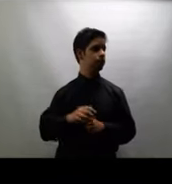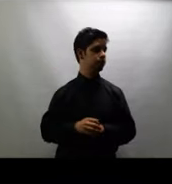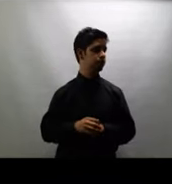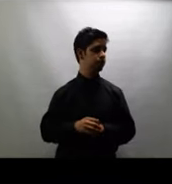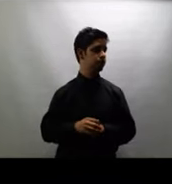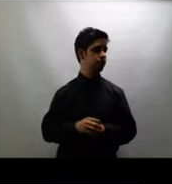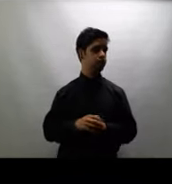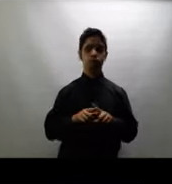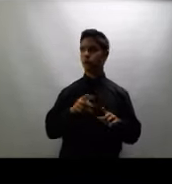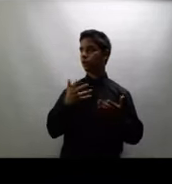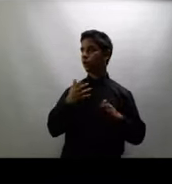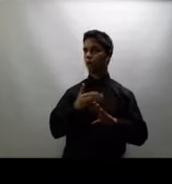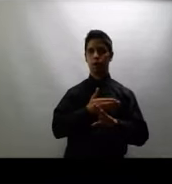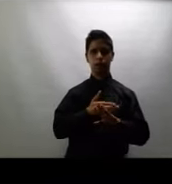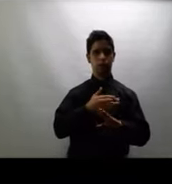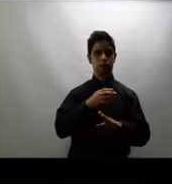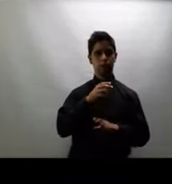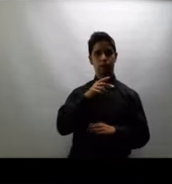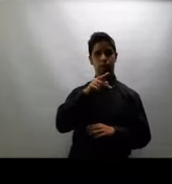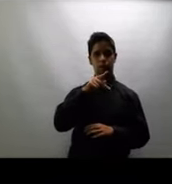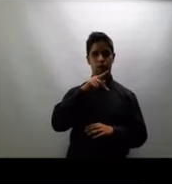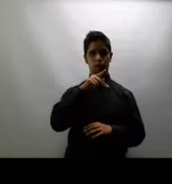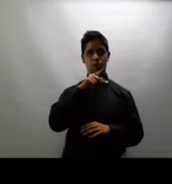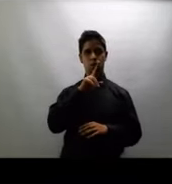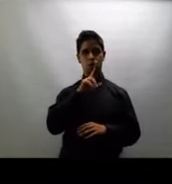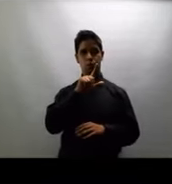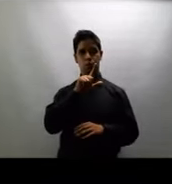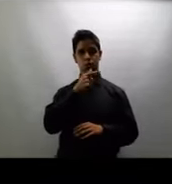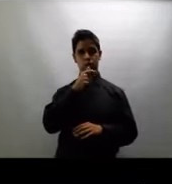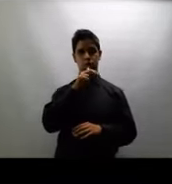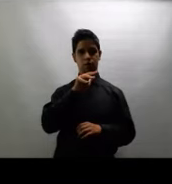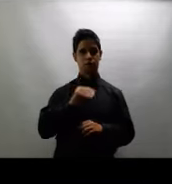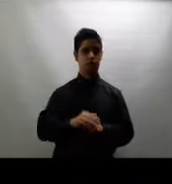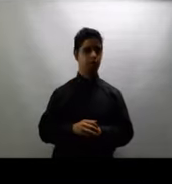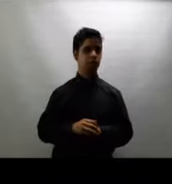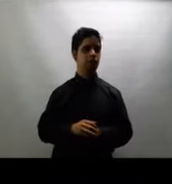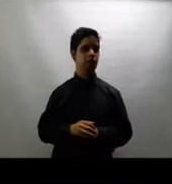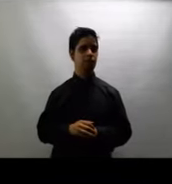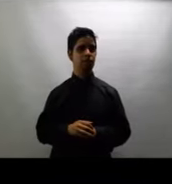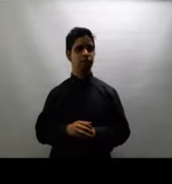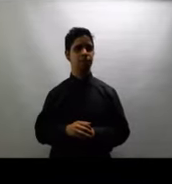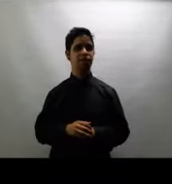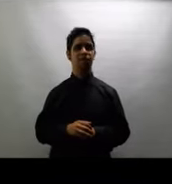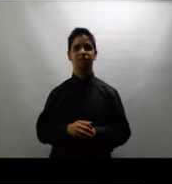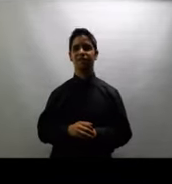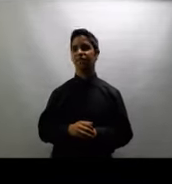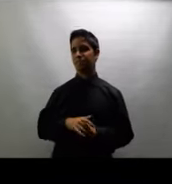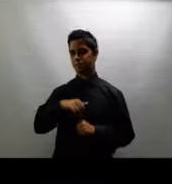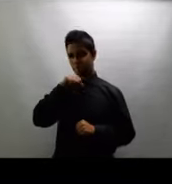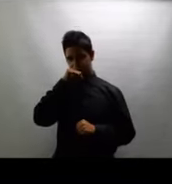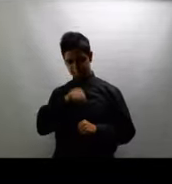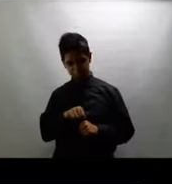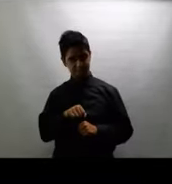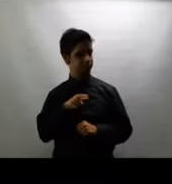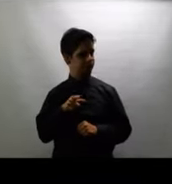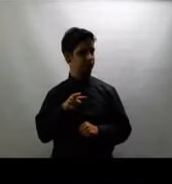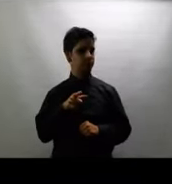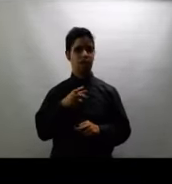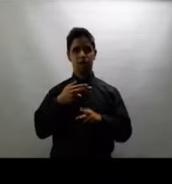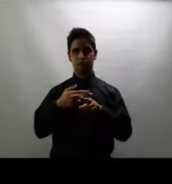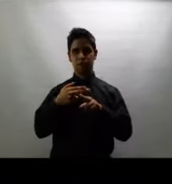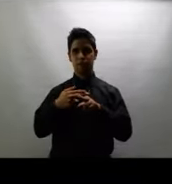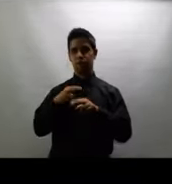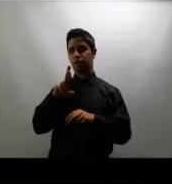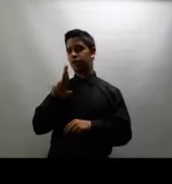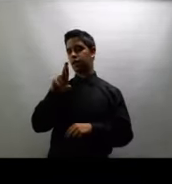ya el pulguero. Es que tienen que separar ese que día. Es un trebalengua, me encanta. La retropulga.